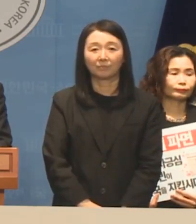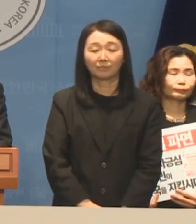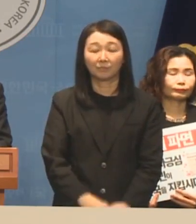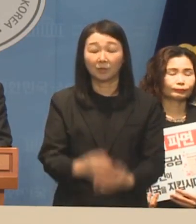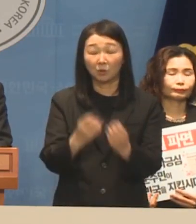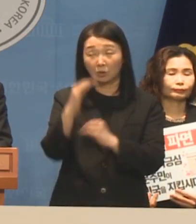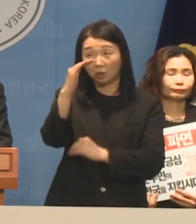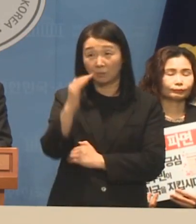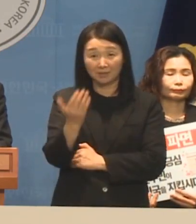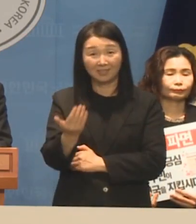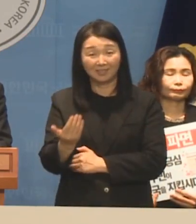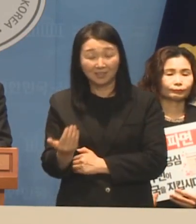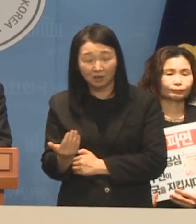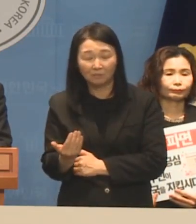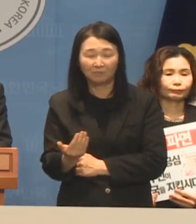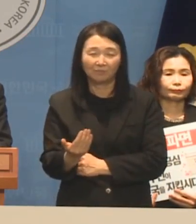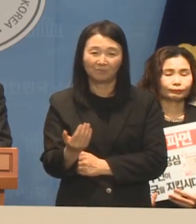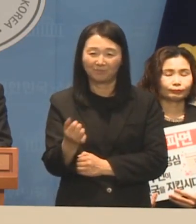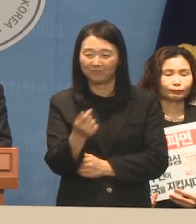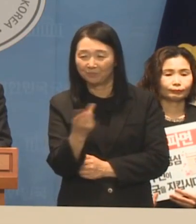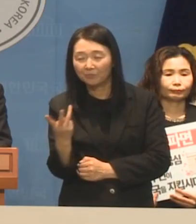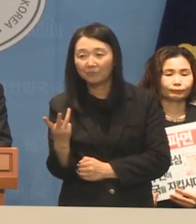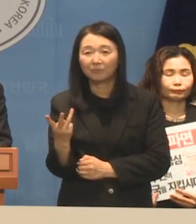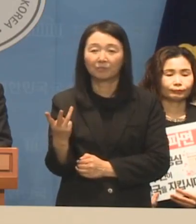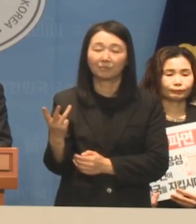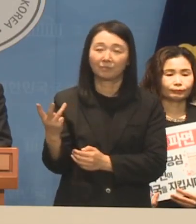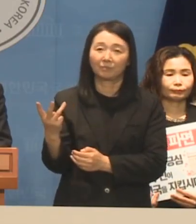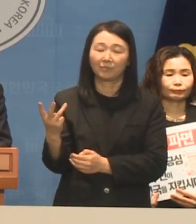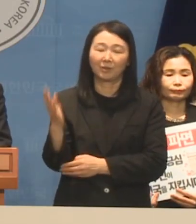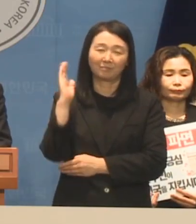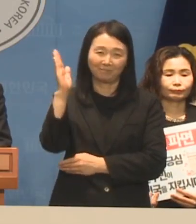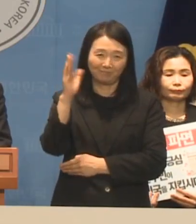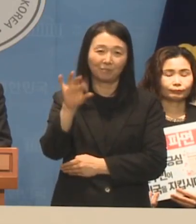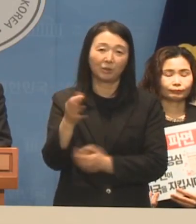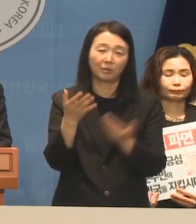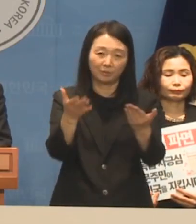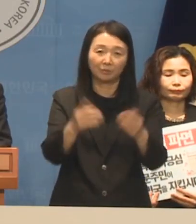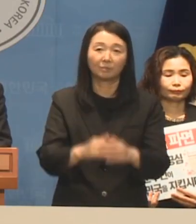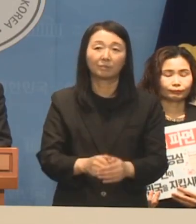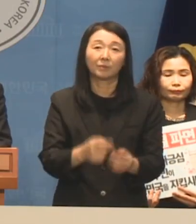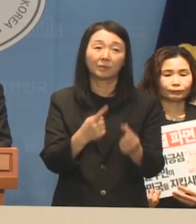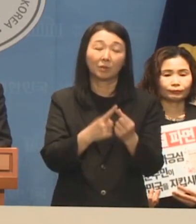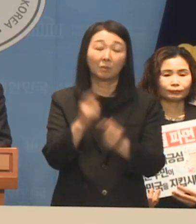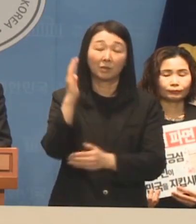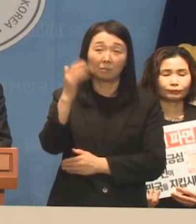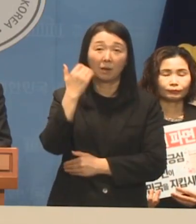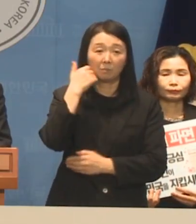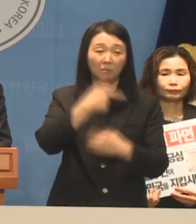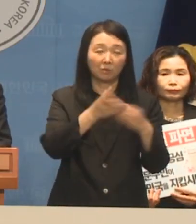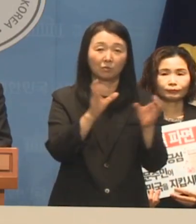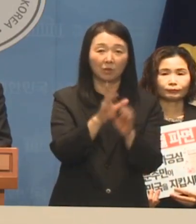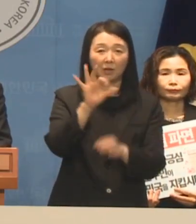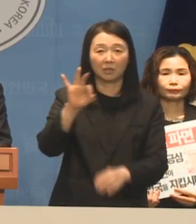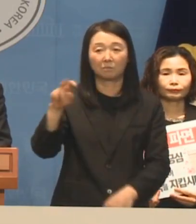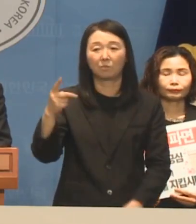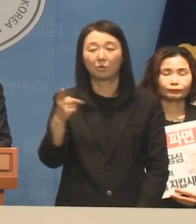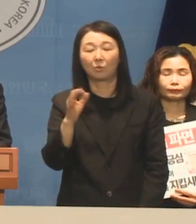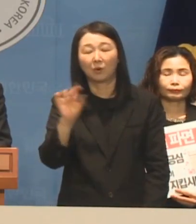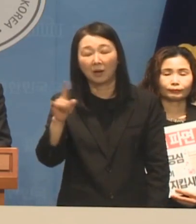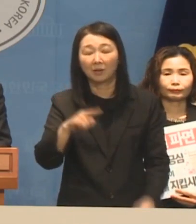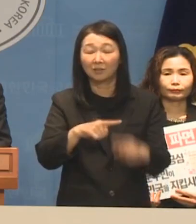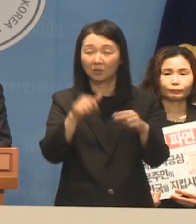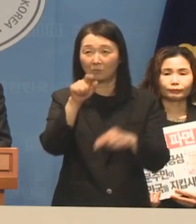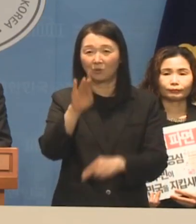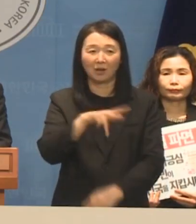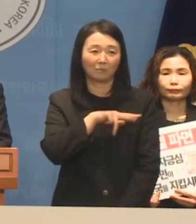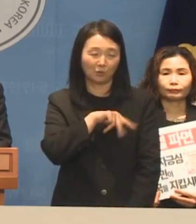호소문을 낭독하기 전에 몇 분의 인사로부터 발언을 듣도록 하겠습니다. 첫 번째 발언은 더불어민주당 김동아